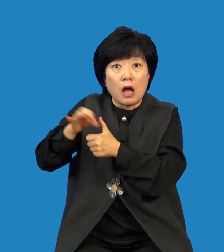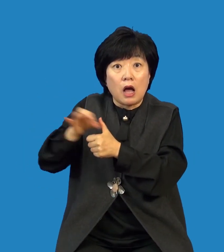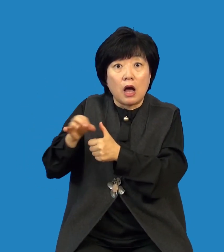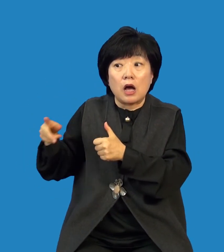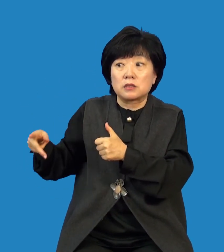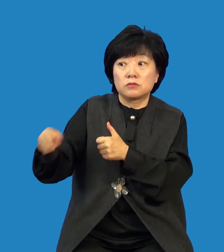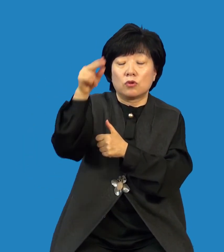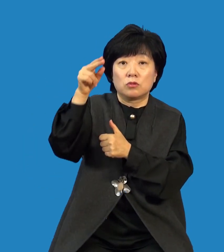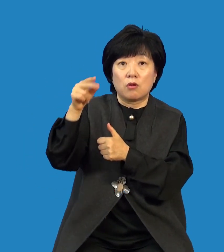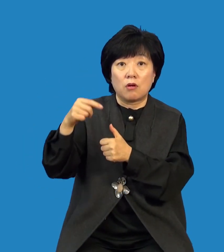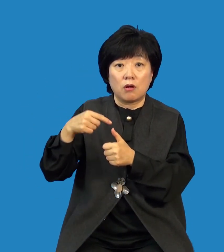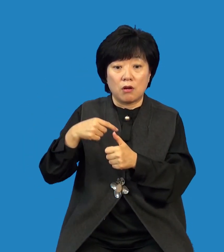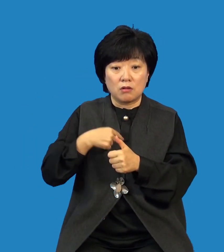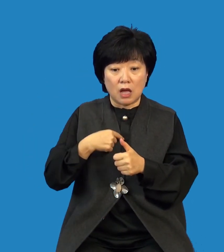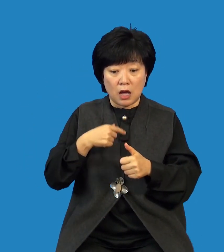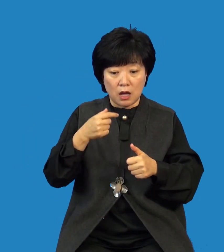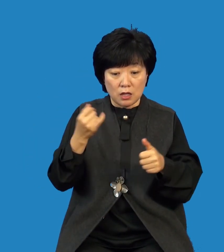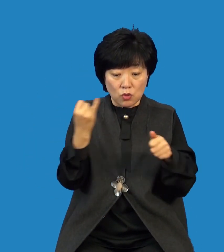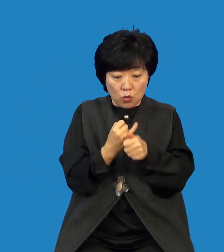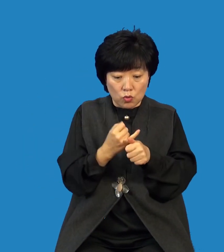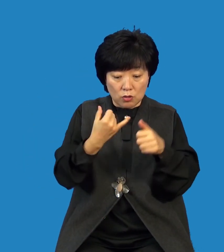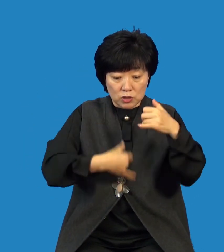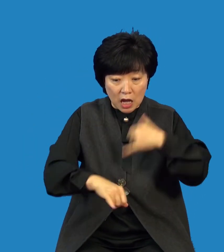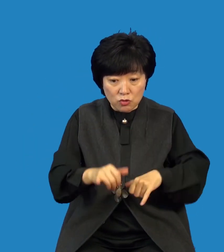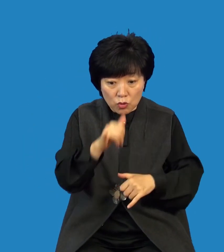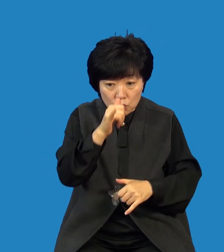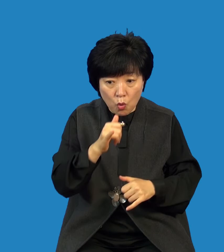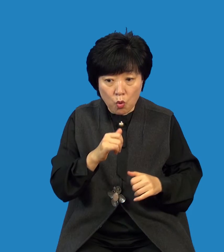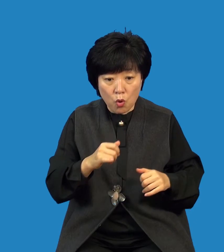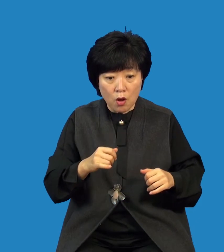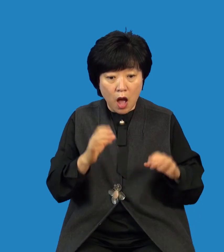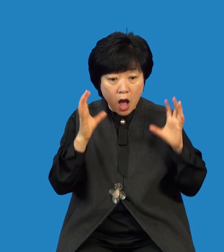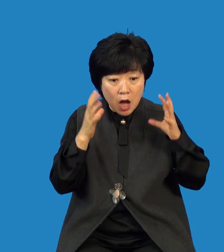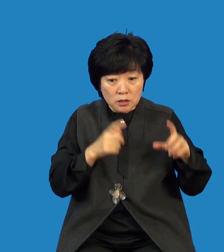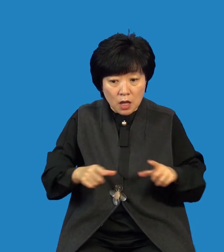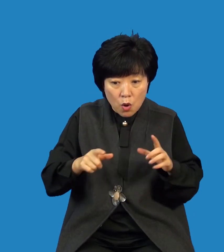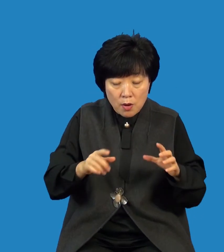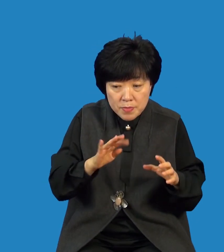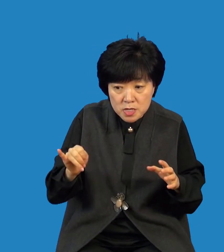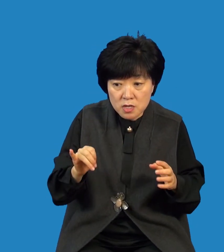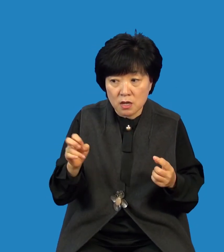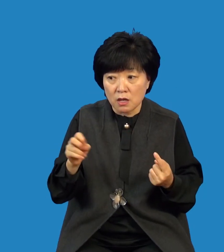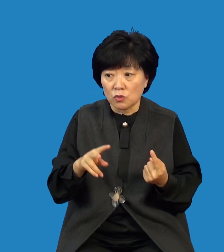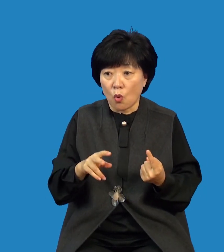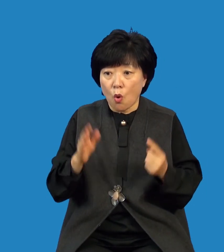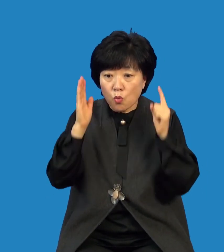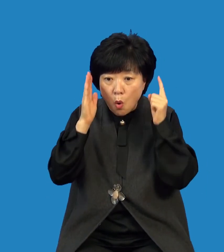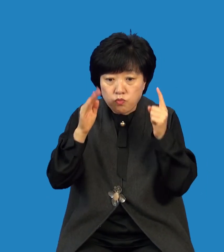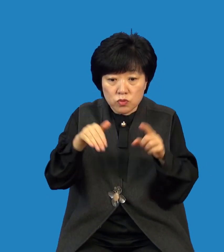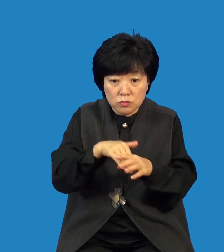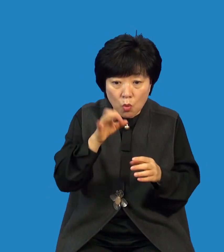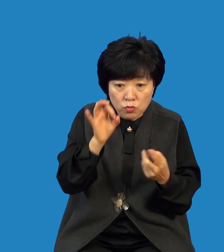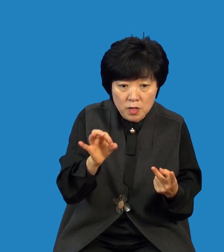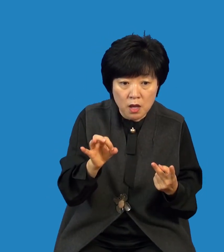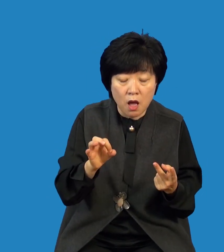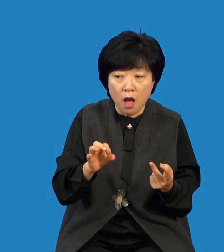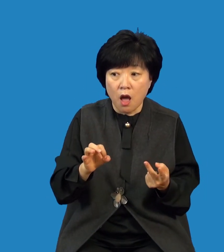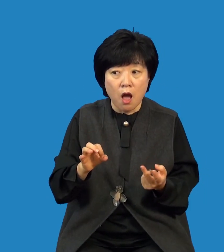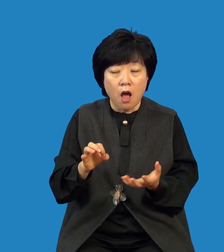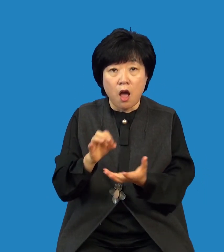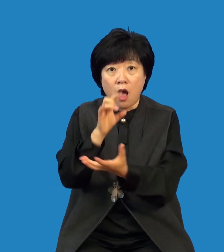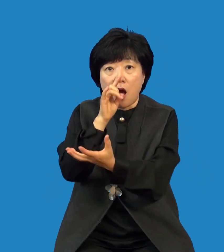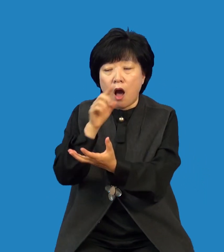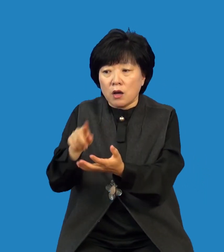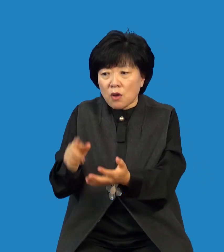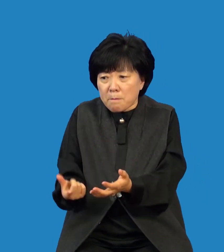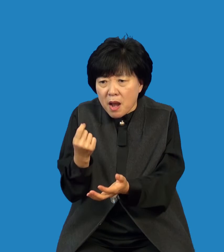집이 뭐 갑부집도 아니고 그러니까 등록금을 낼 수도 없는 거고 생활비는 더더군다나 안 되고 그러니까 공부할 수 있는 상황이 아닌 거예요. 그래서 이거는 요번 학기